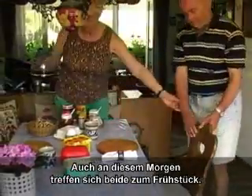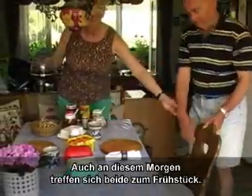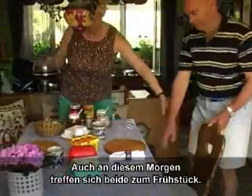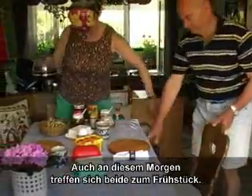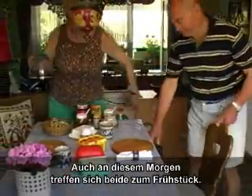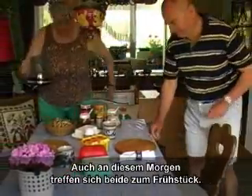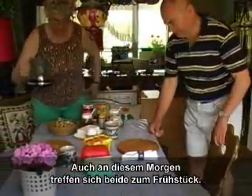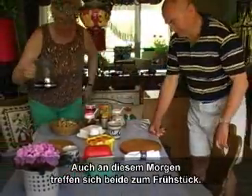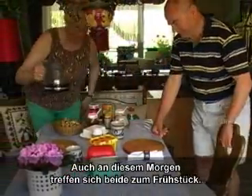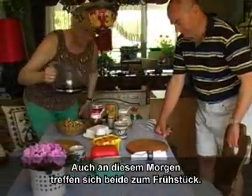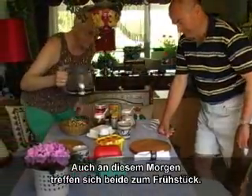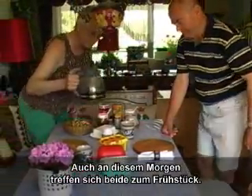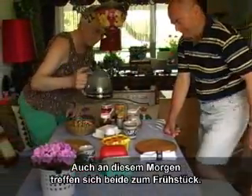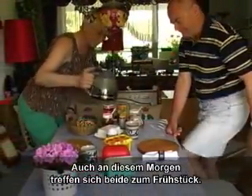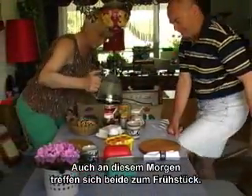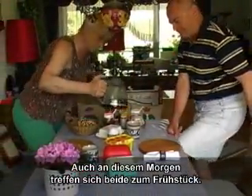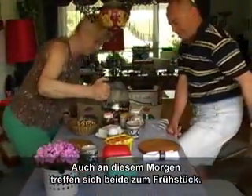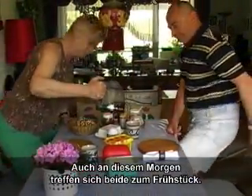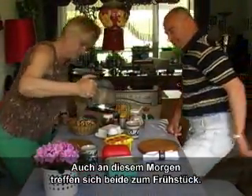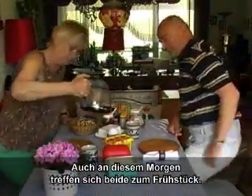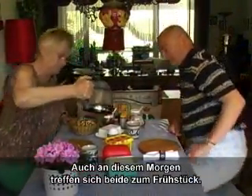Auch an diesem Morgen treffen sich beide zum Frühstück.